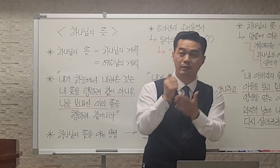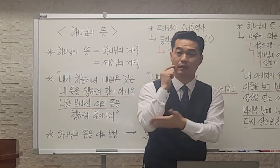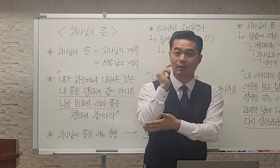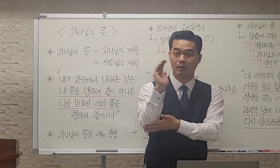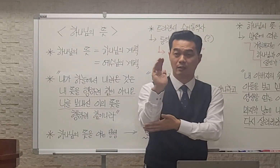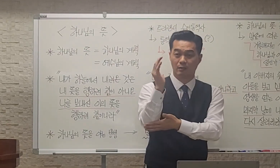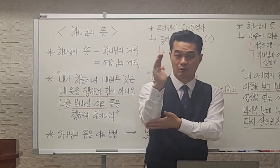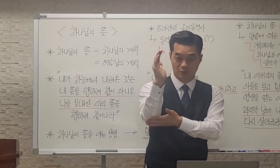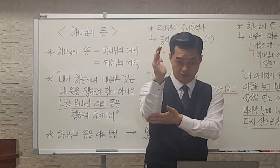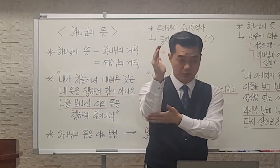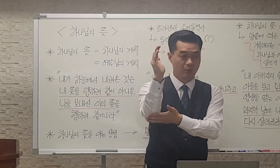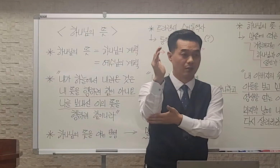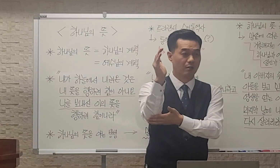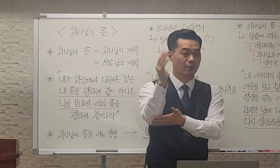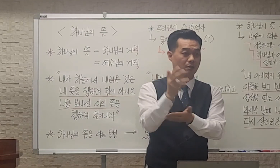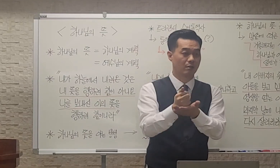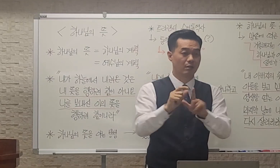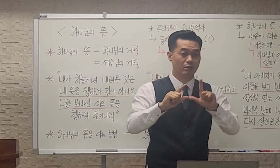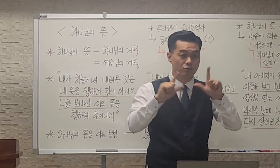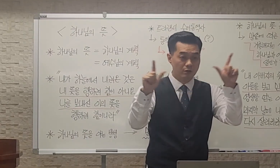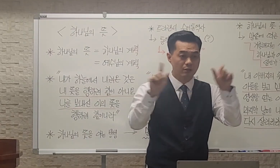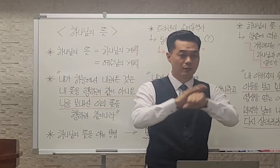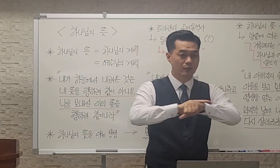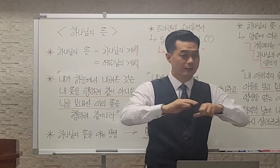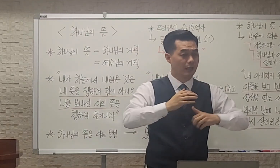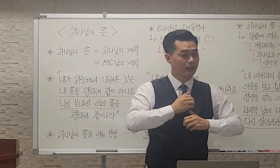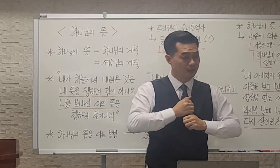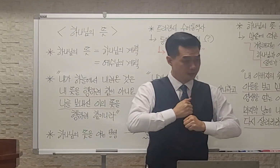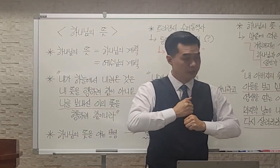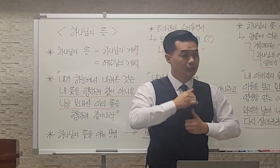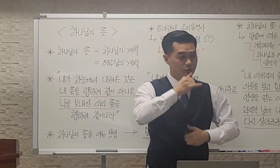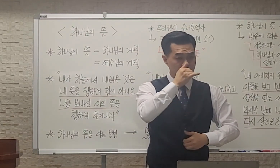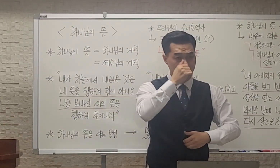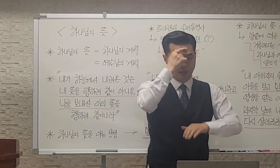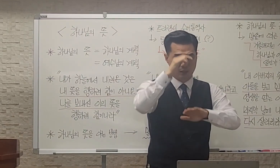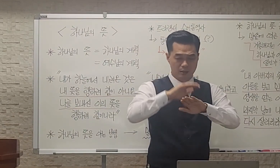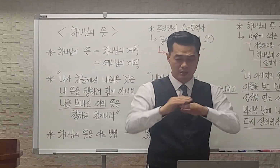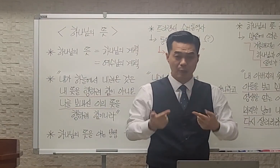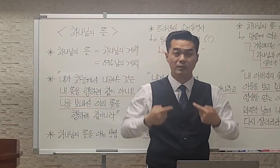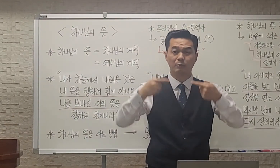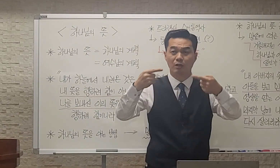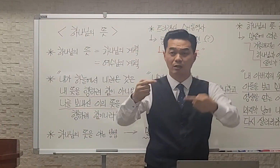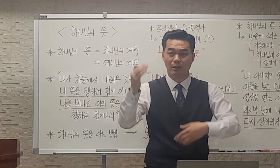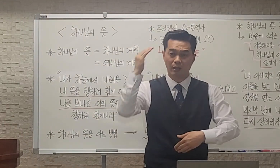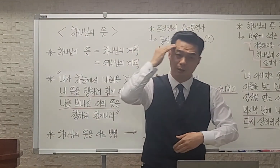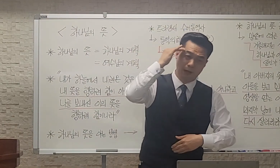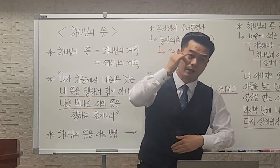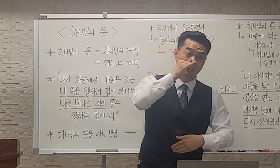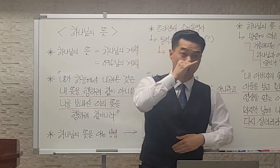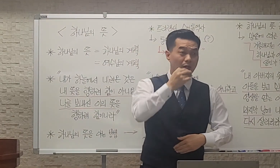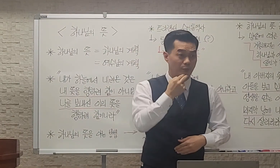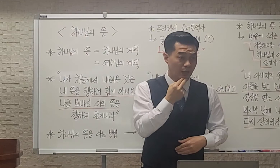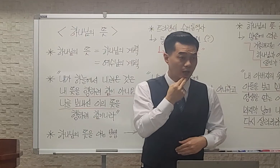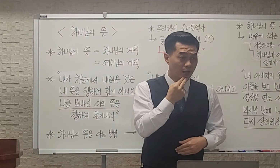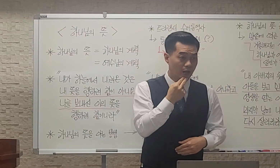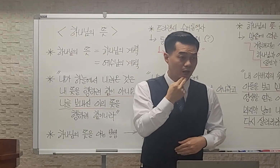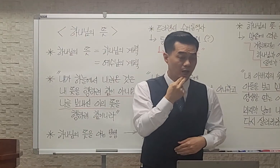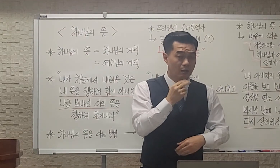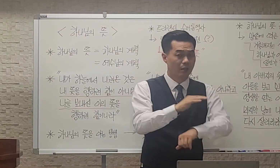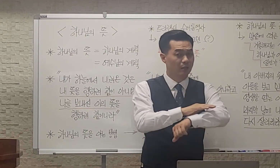하나님께 영광이 되는가? 주의를 잘 지킬 수 있는가? 예배 참석하는데 방해는 있나 없나?